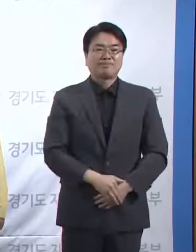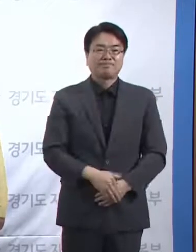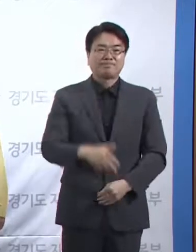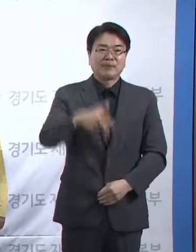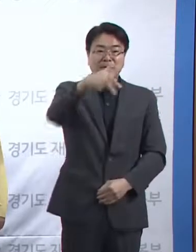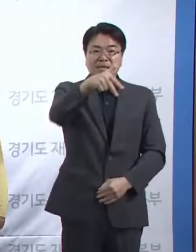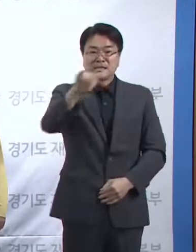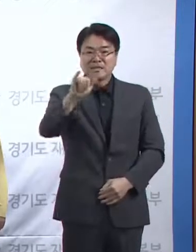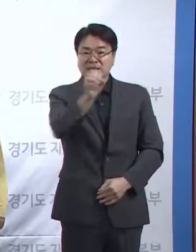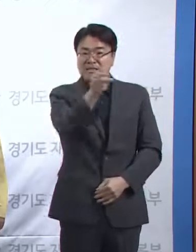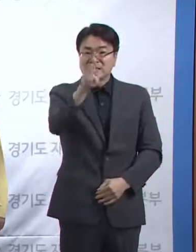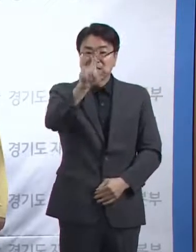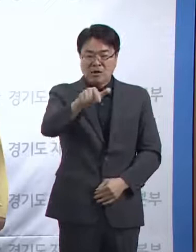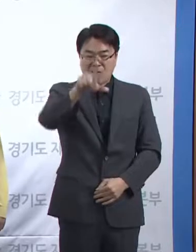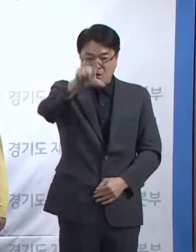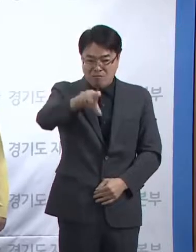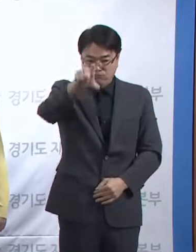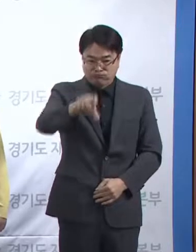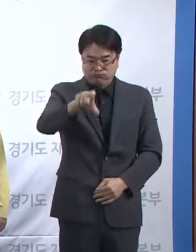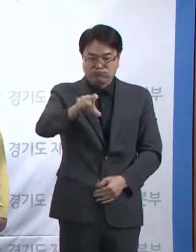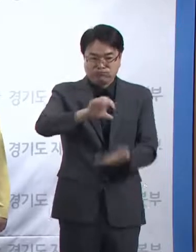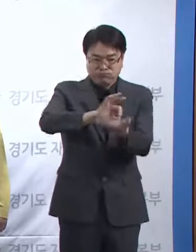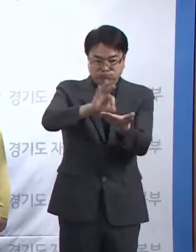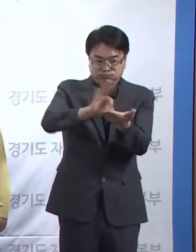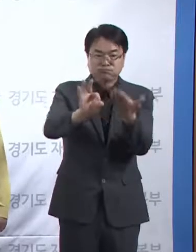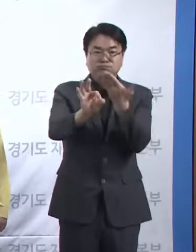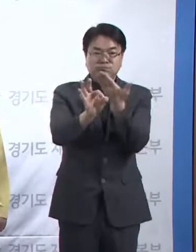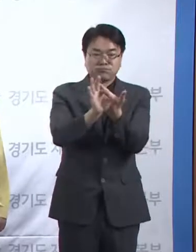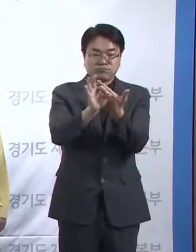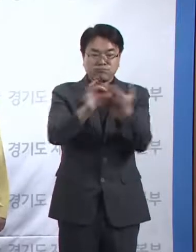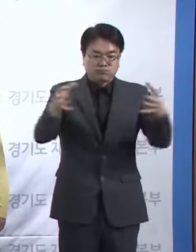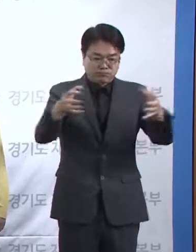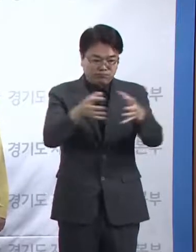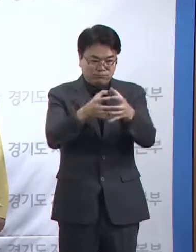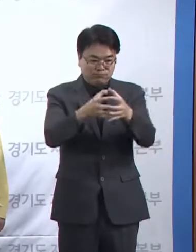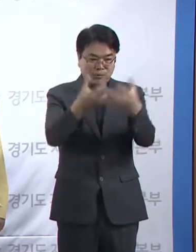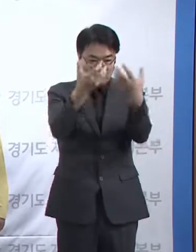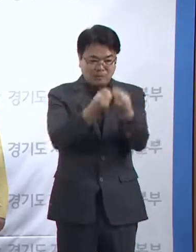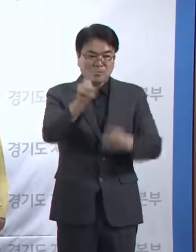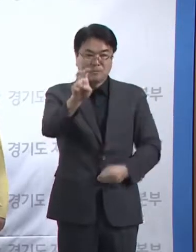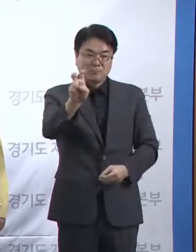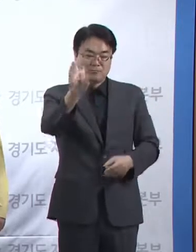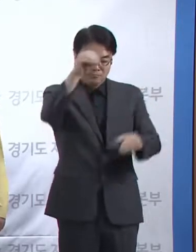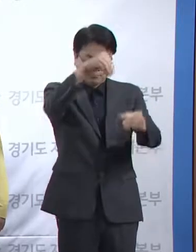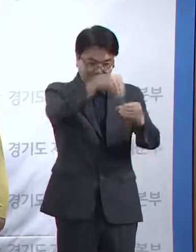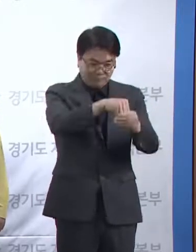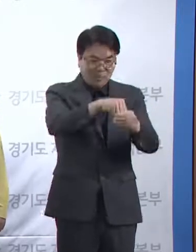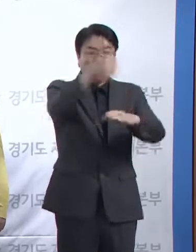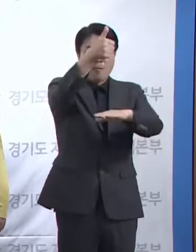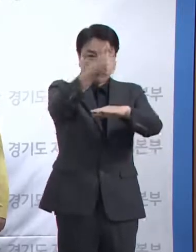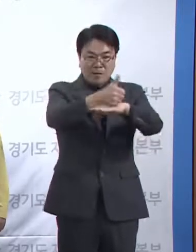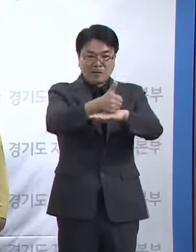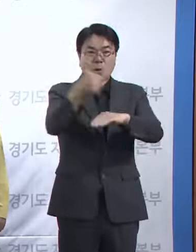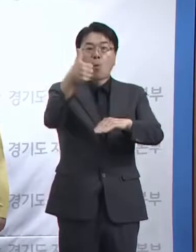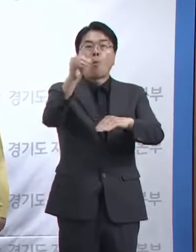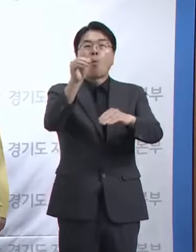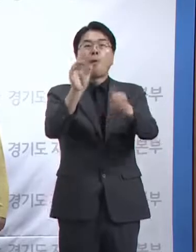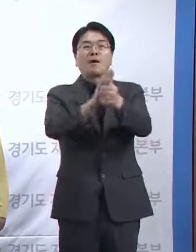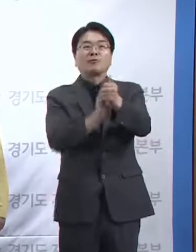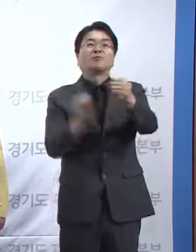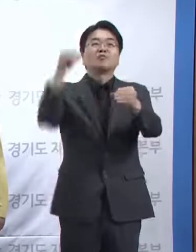지역화폐 20만 원을 충전해서 소비를 할 경우에 총 25만 원의 지역화폐를 사용할 수 있게